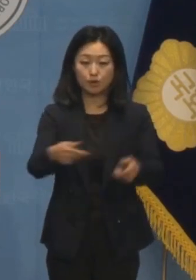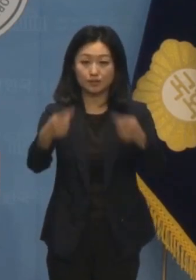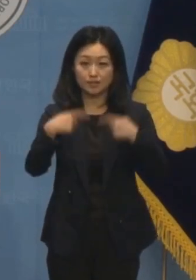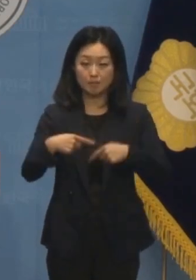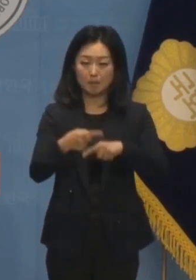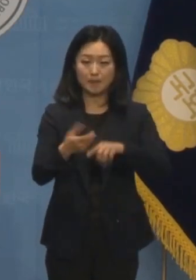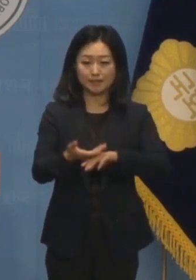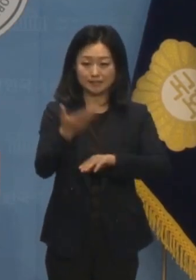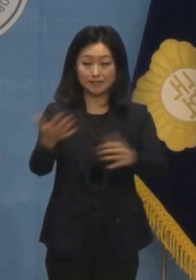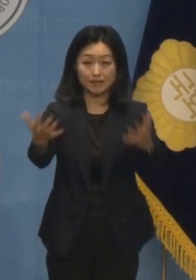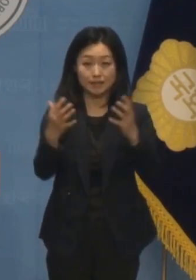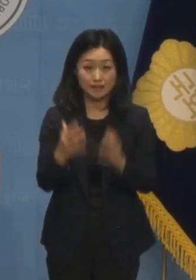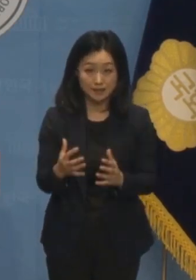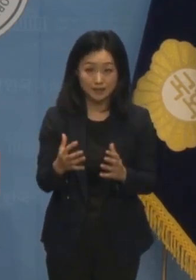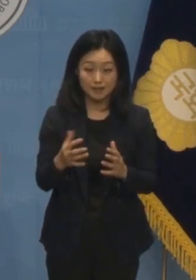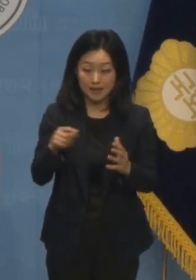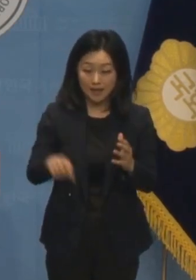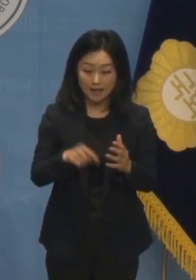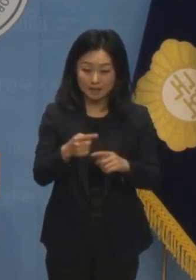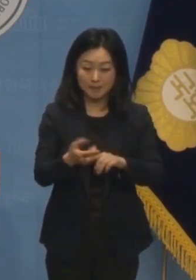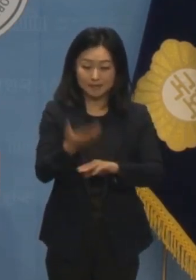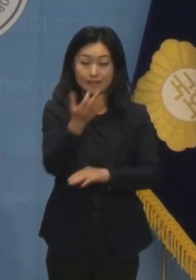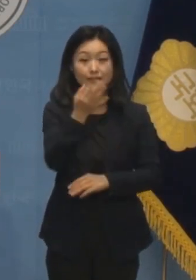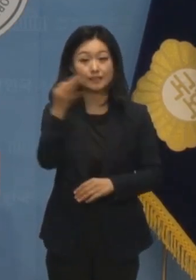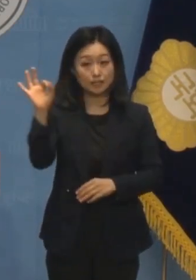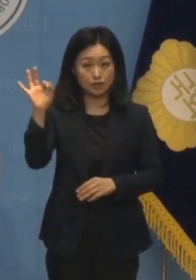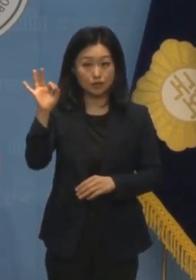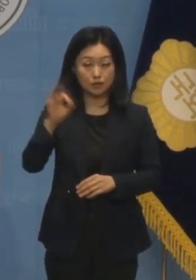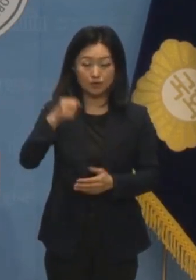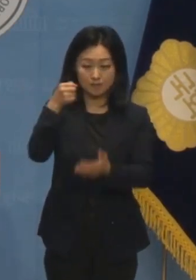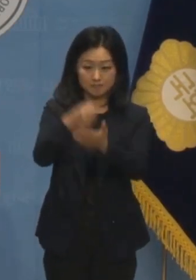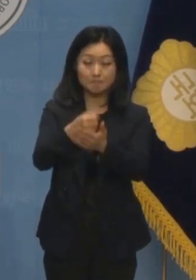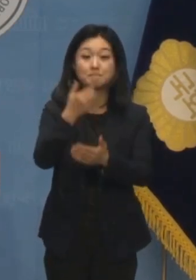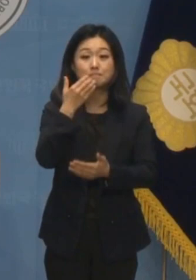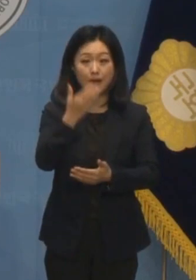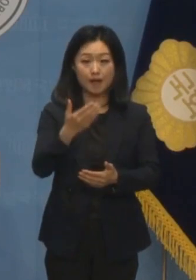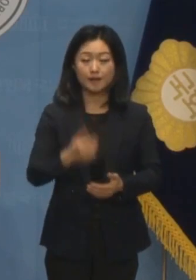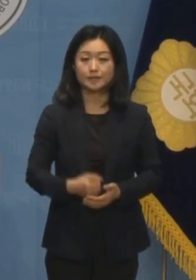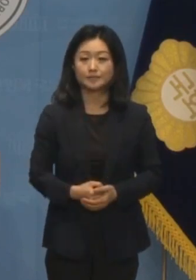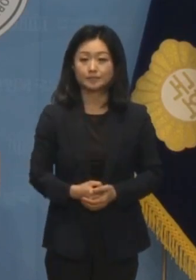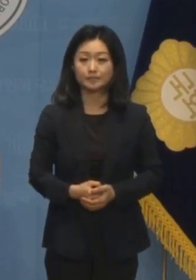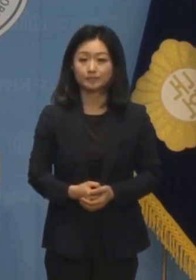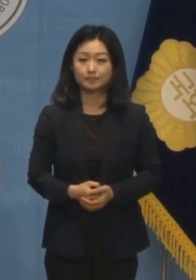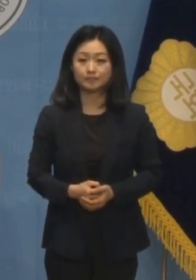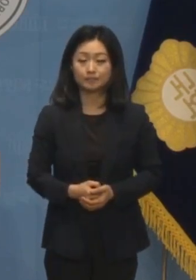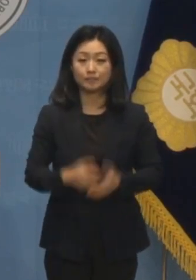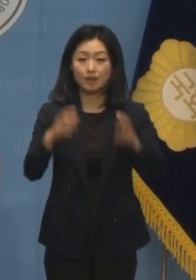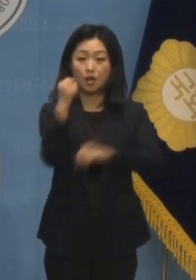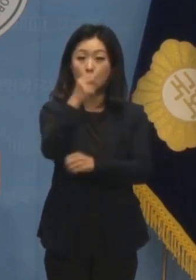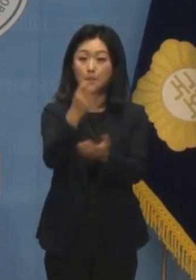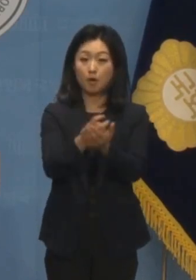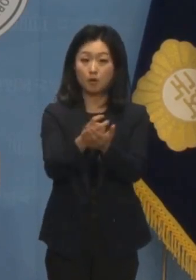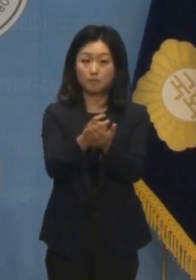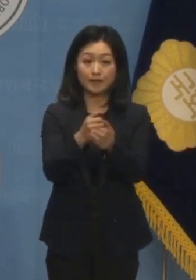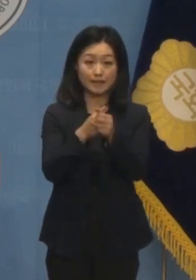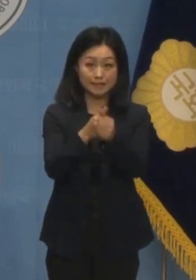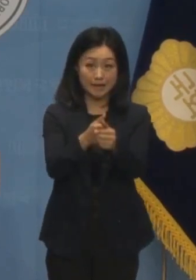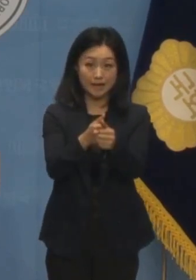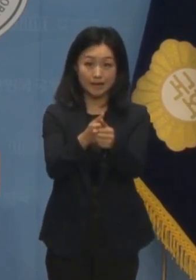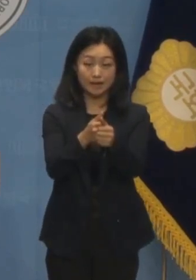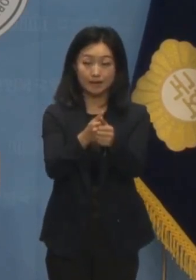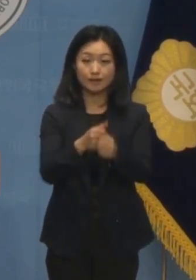출석과 출석 의원 과반수의 찬성으로 의결한다 헌법에 명시된 원칙에